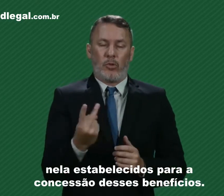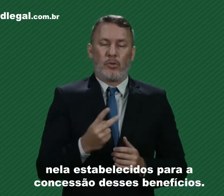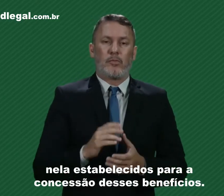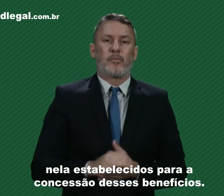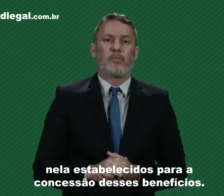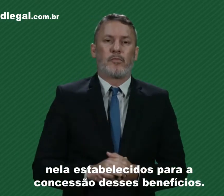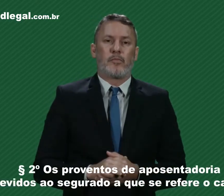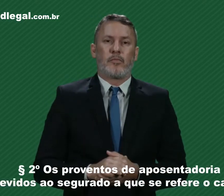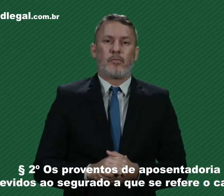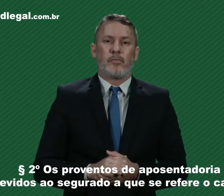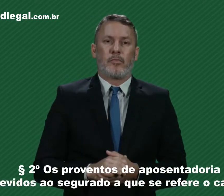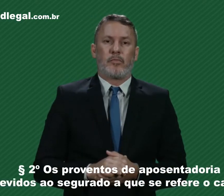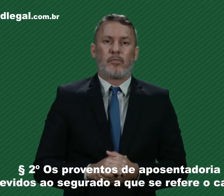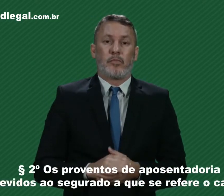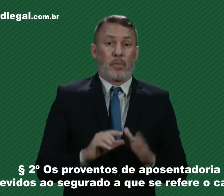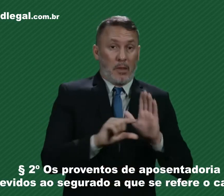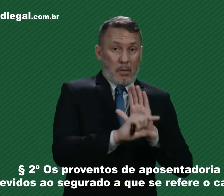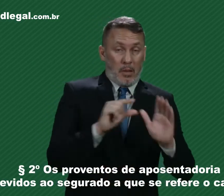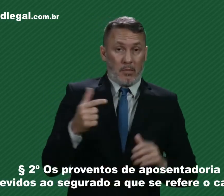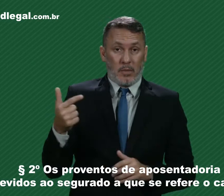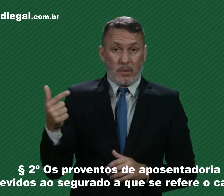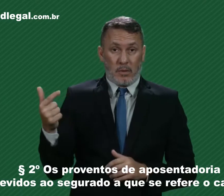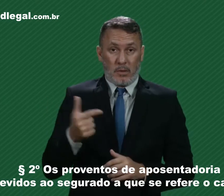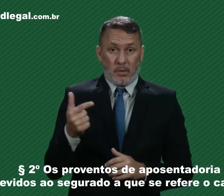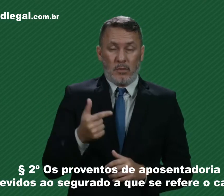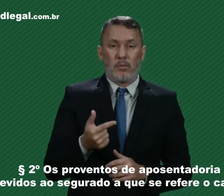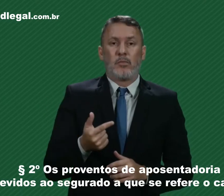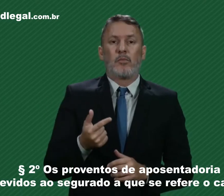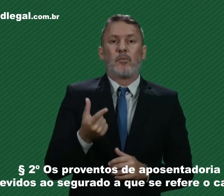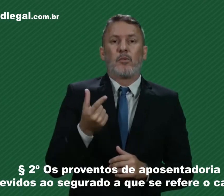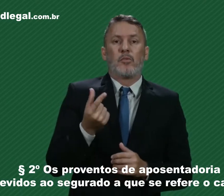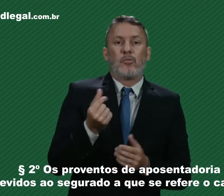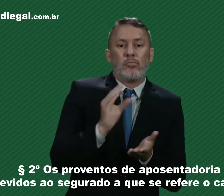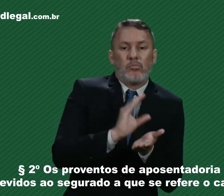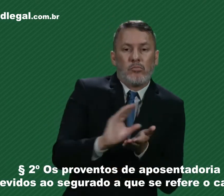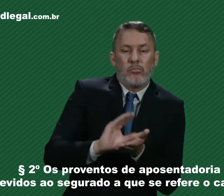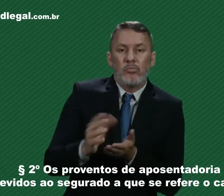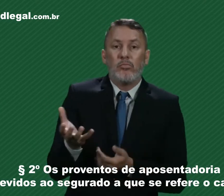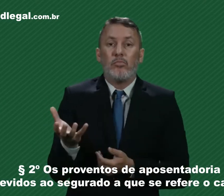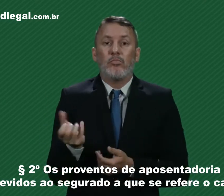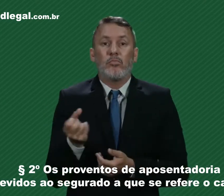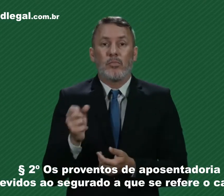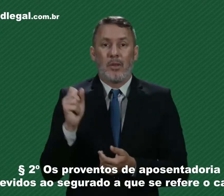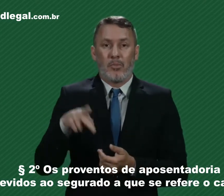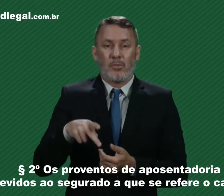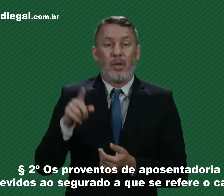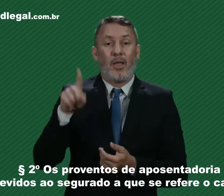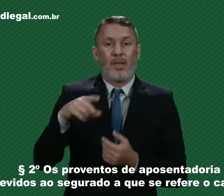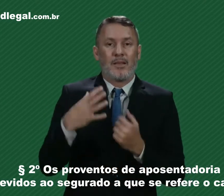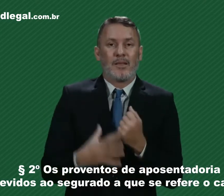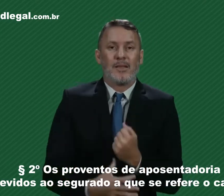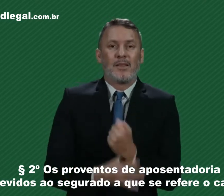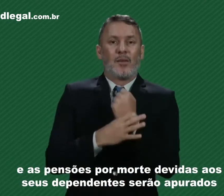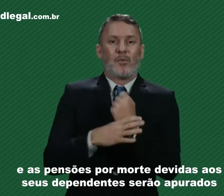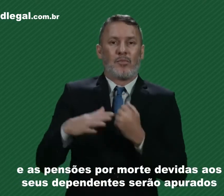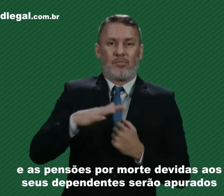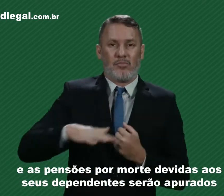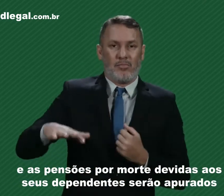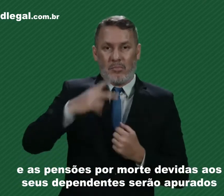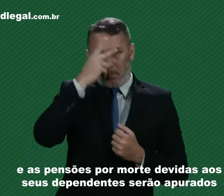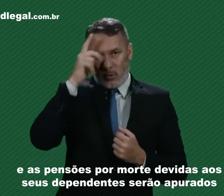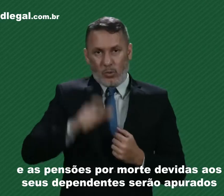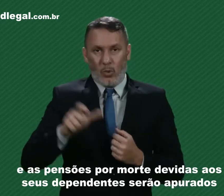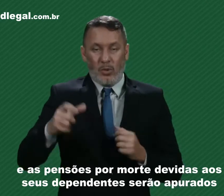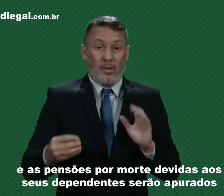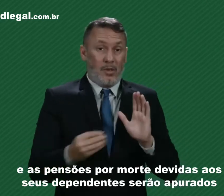desses benefícios. Parágrafo 2º. Os proventos de aposentadoria devidos ao segurado a que se refere o caput e as